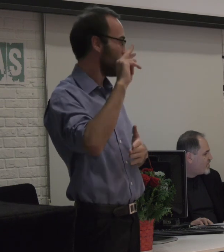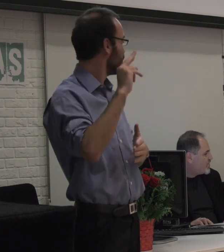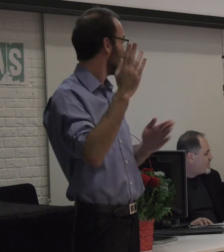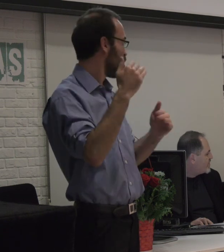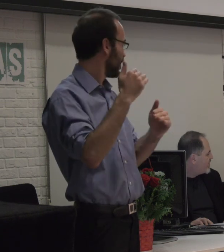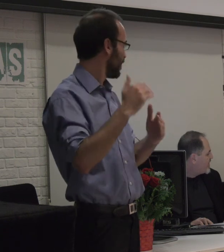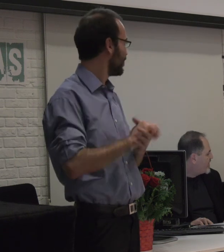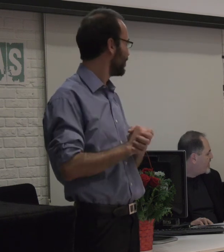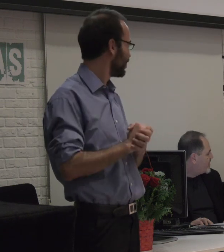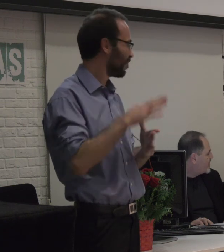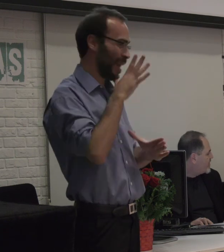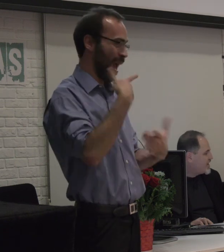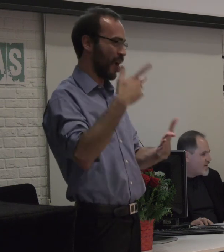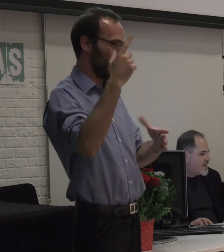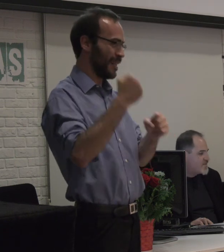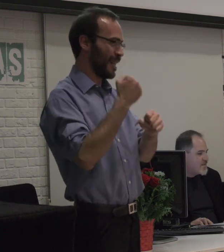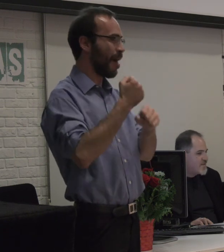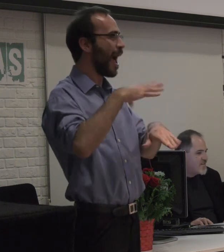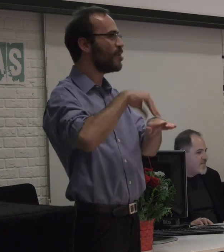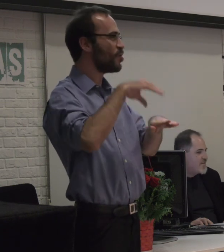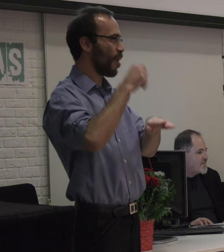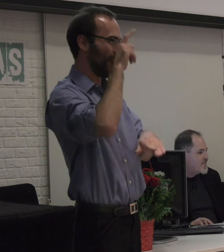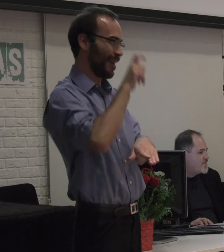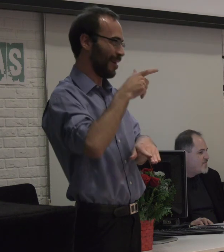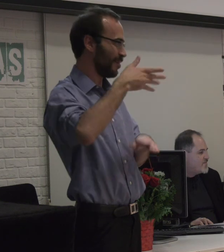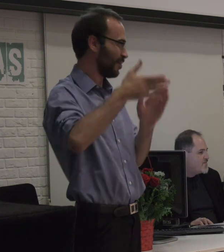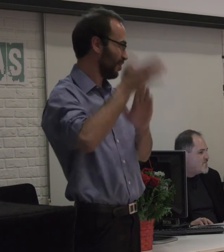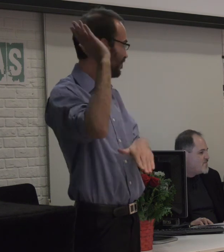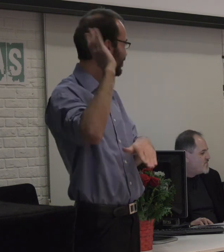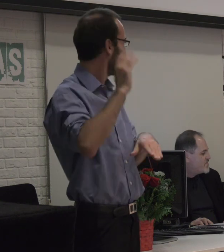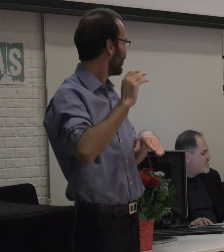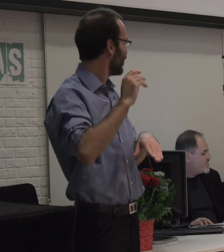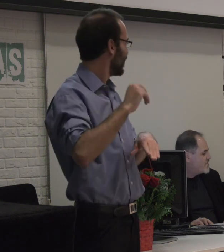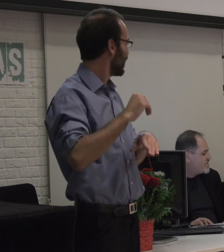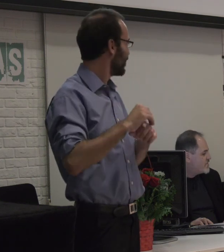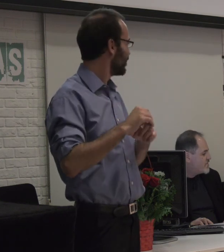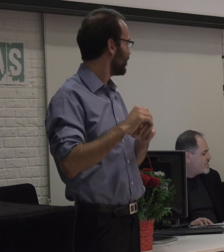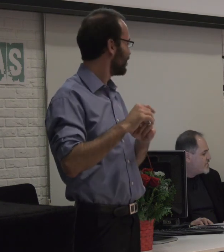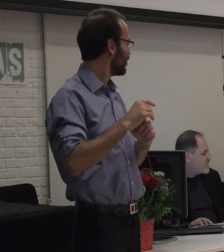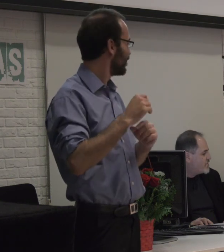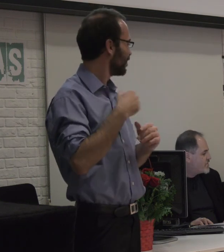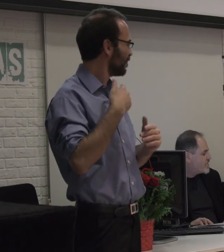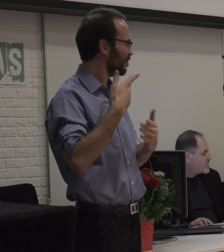mismo está trabajando en Suecia. Sí. Y es que, os invitamos a que os